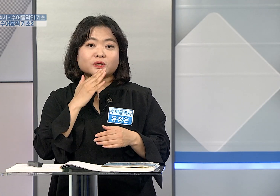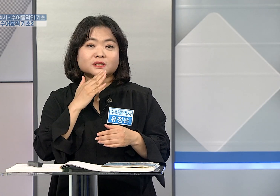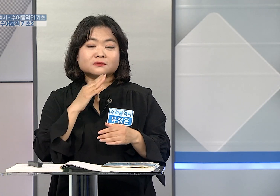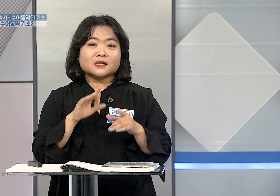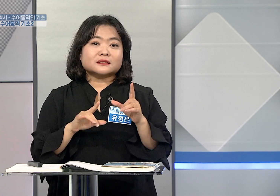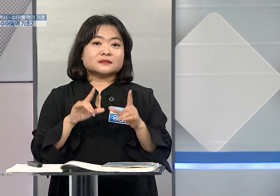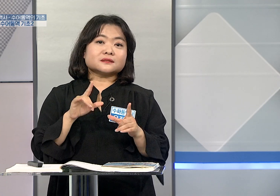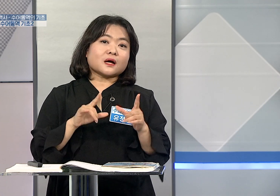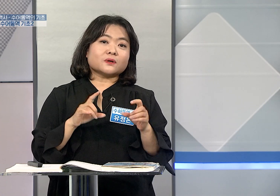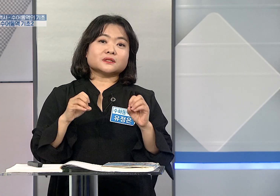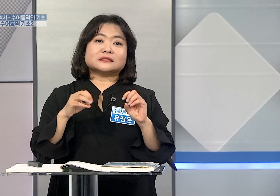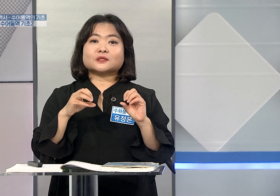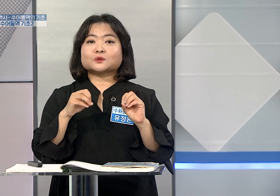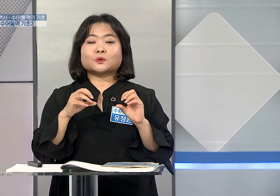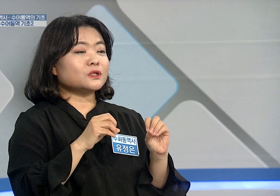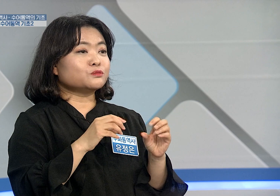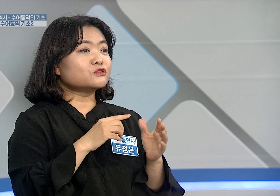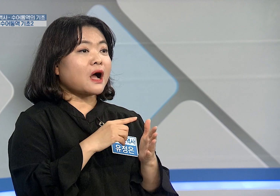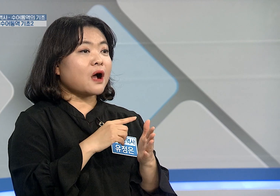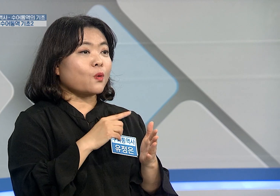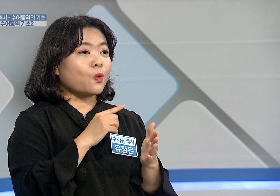농인은 그 상황의 의사소통이 불가하고